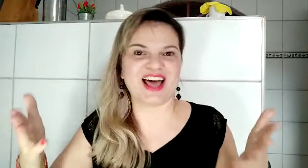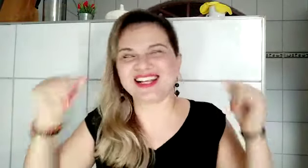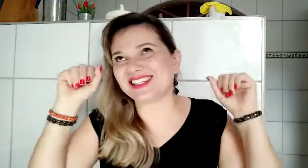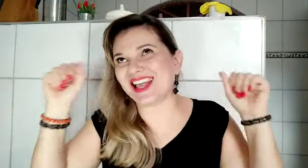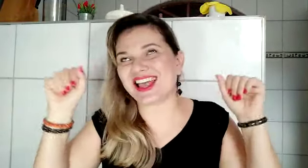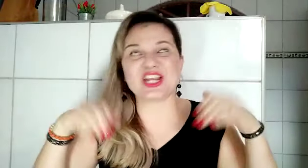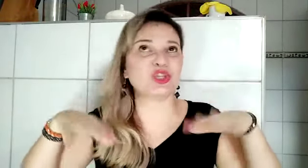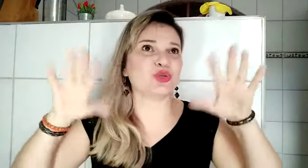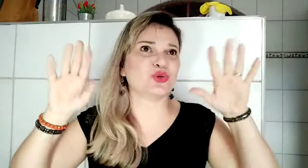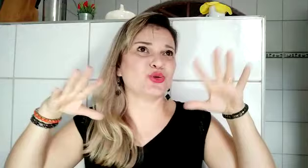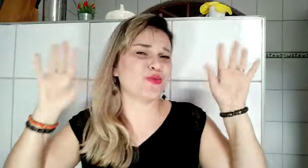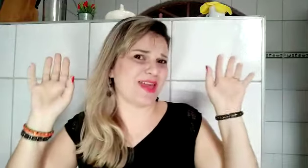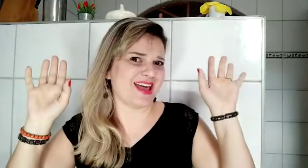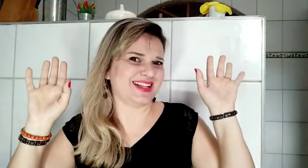agradecer, y todo bien.